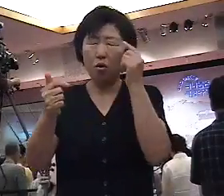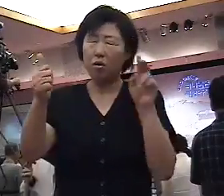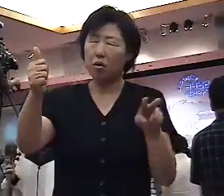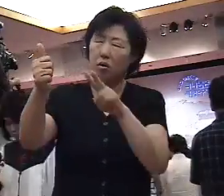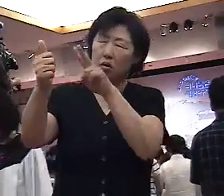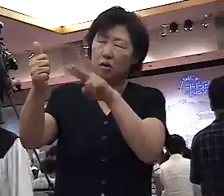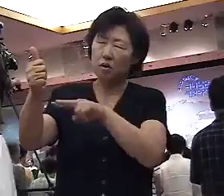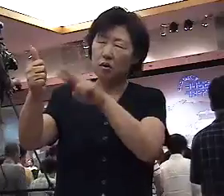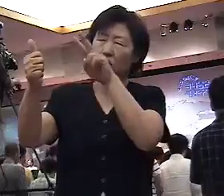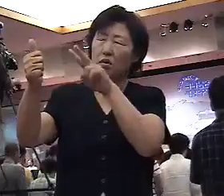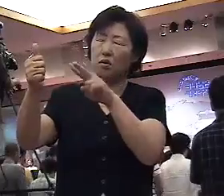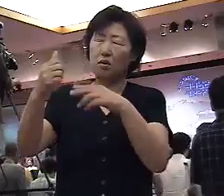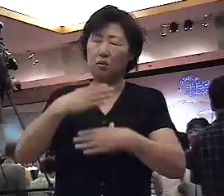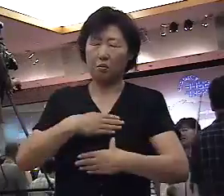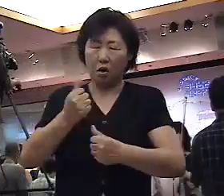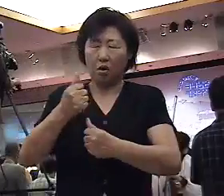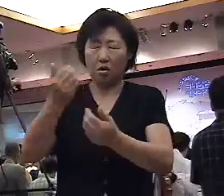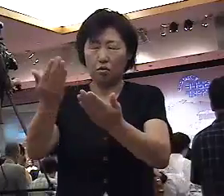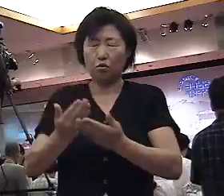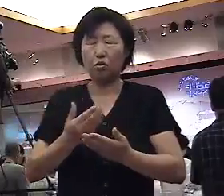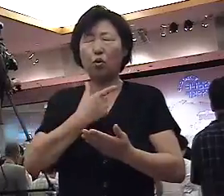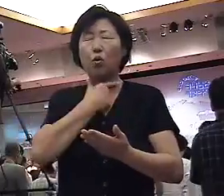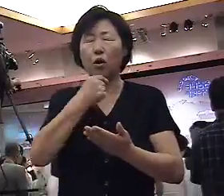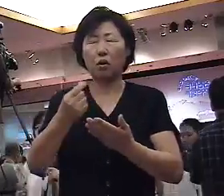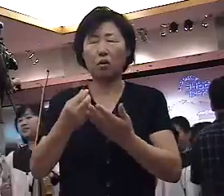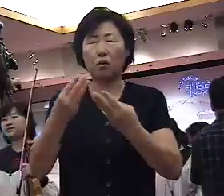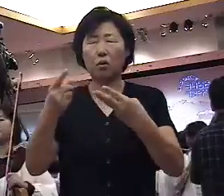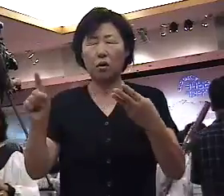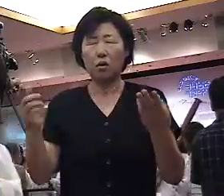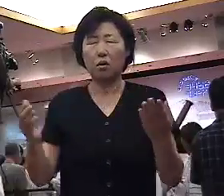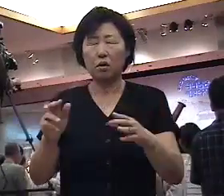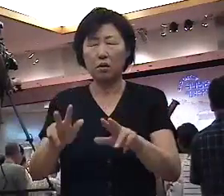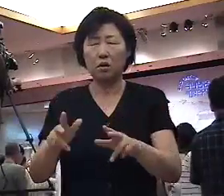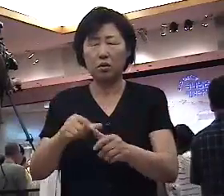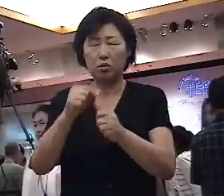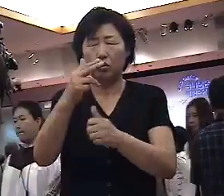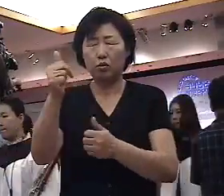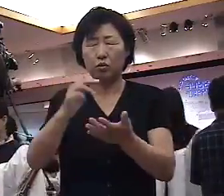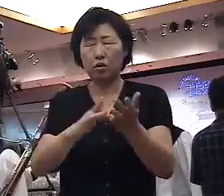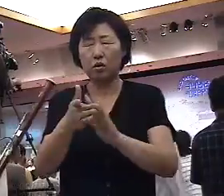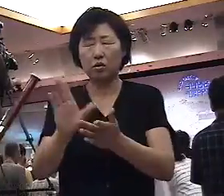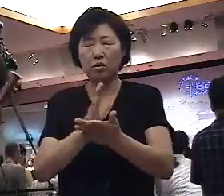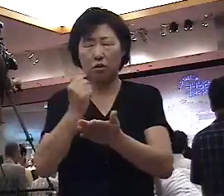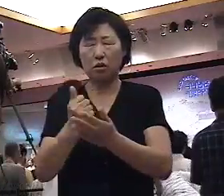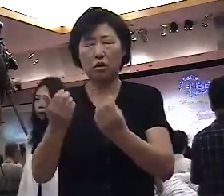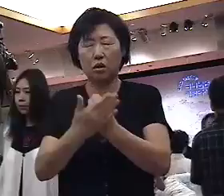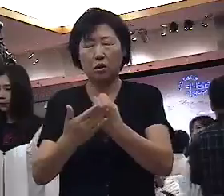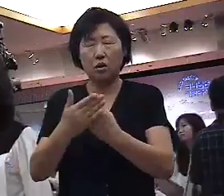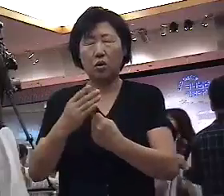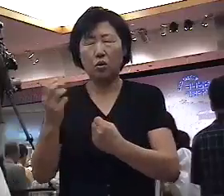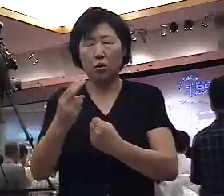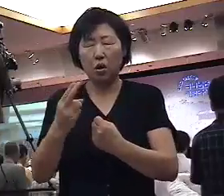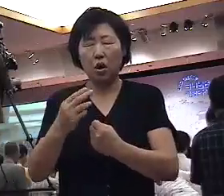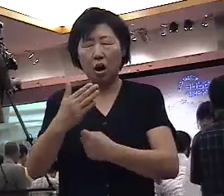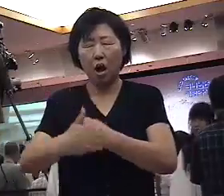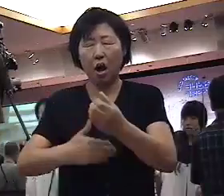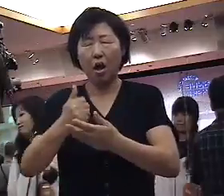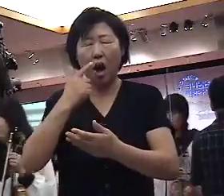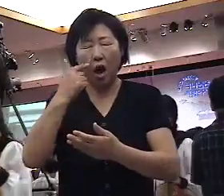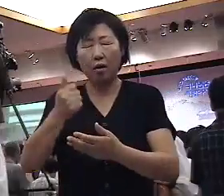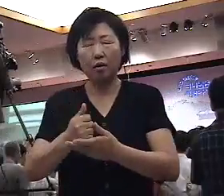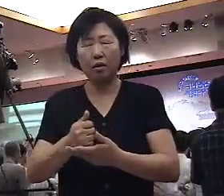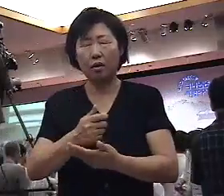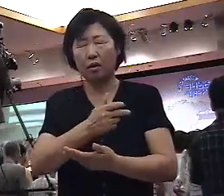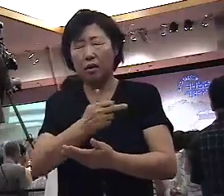드사 평강 주시기를 원하노라. 이제는 우리 구주 예수 그리스도의 은혜와 하나님